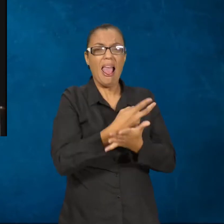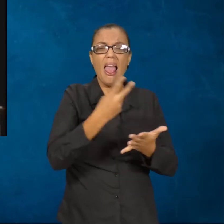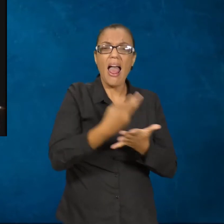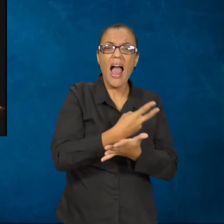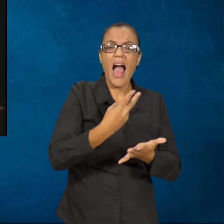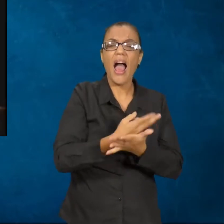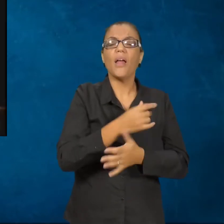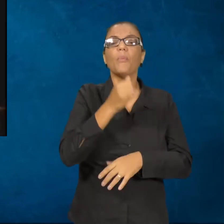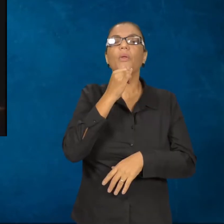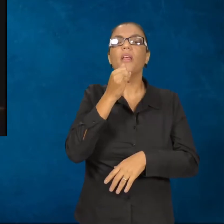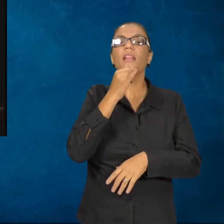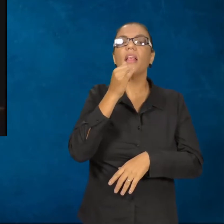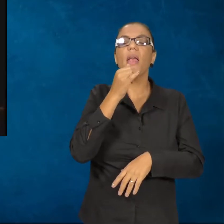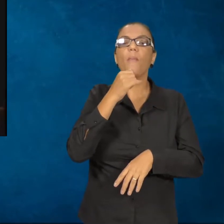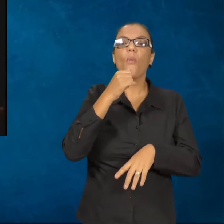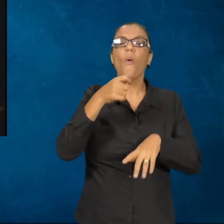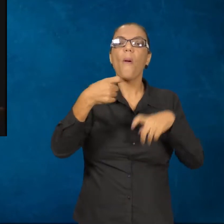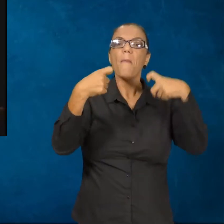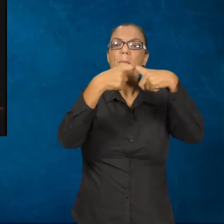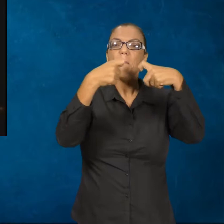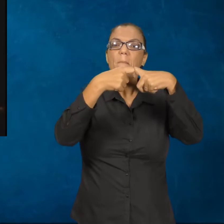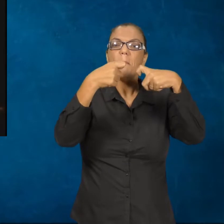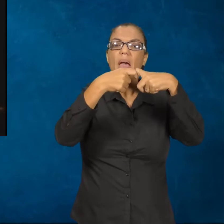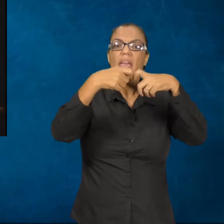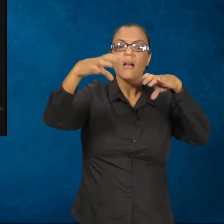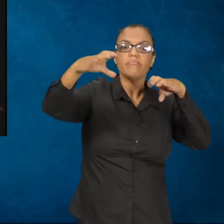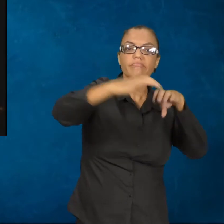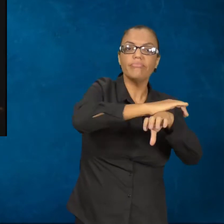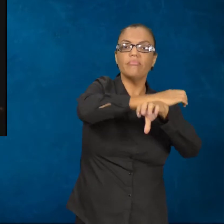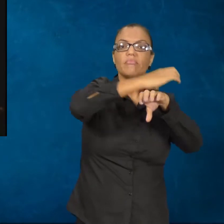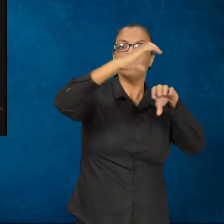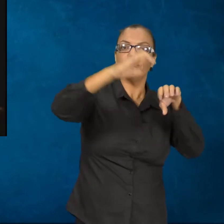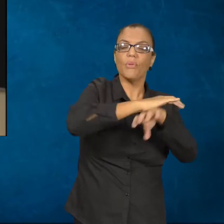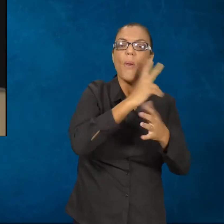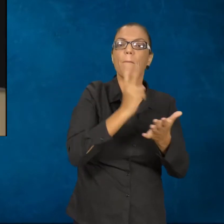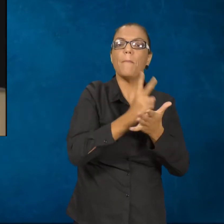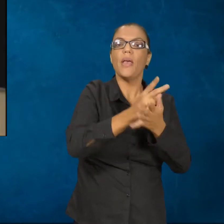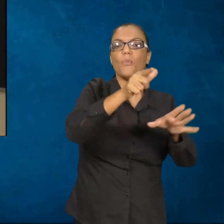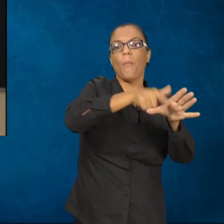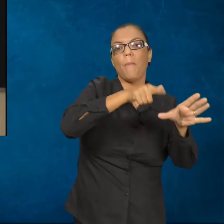pé. Eu já vi cara atender o telefone no controle remoto da TV.